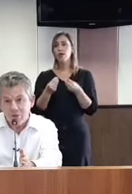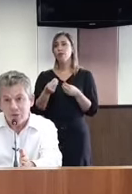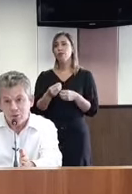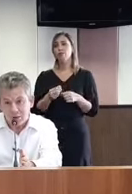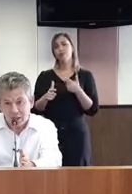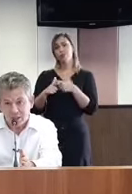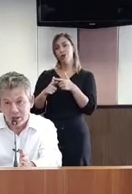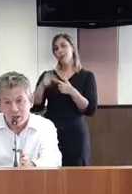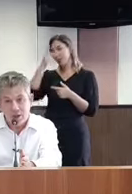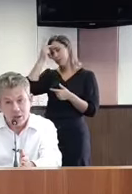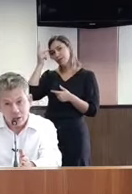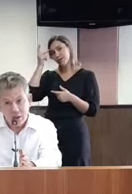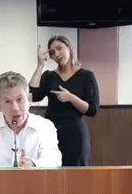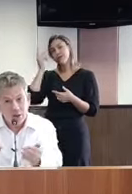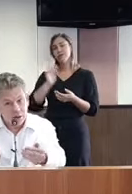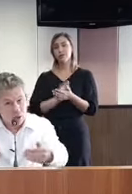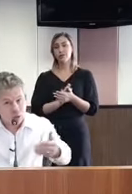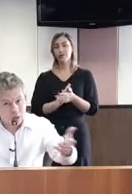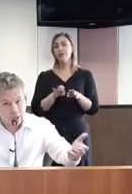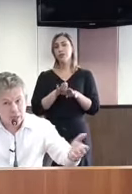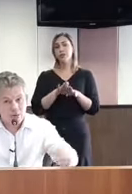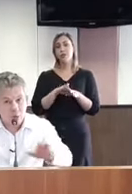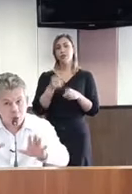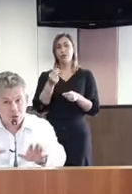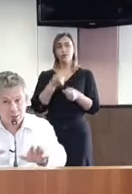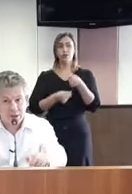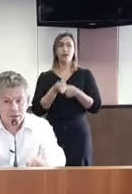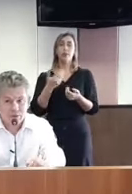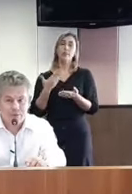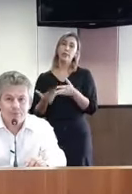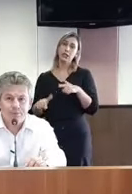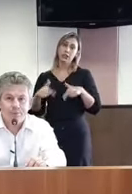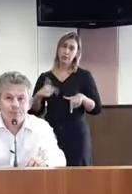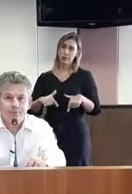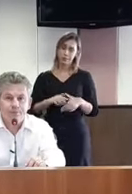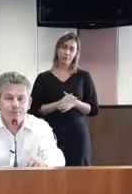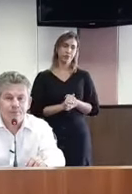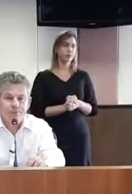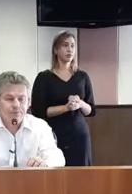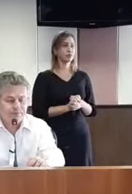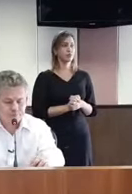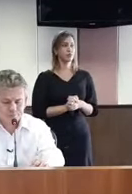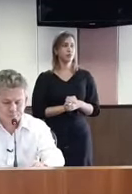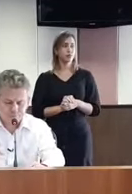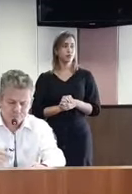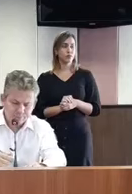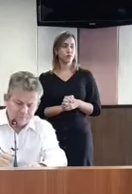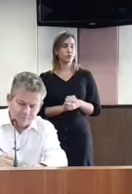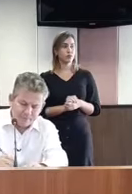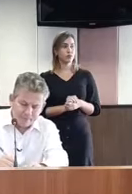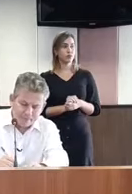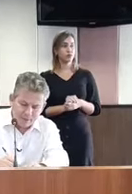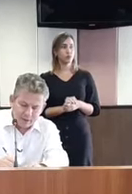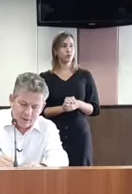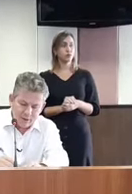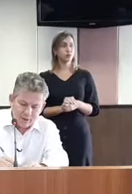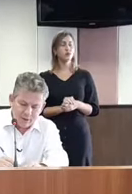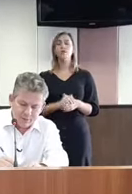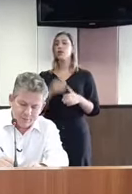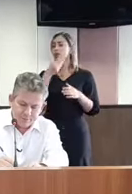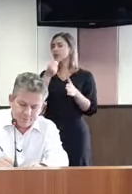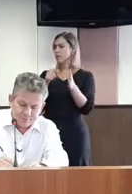milhares de mato-grossenses e, em alguns estados, de milhões de brasileiros. Ayrton Marques, do site RD News.